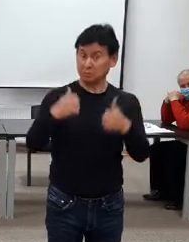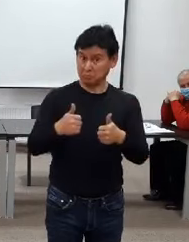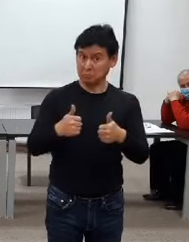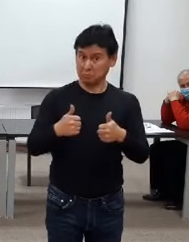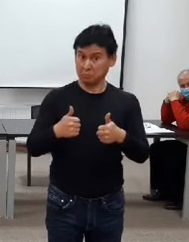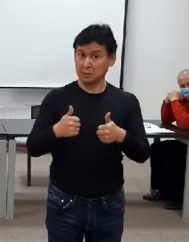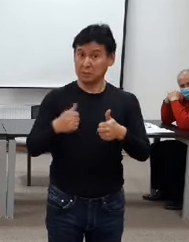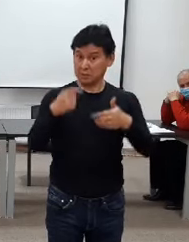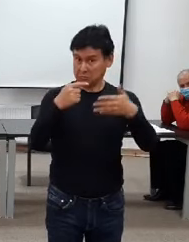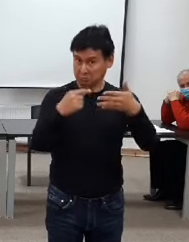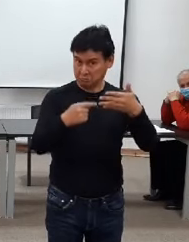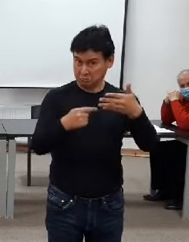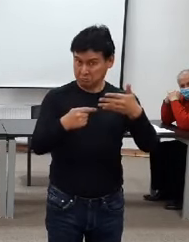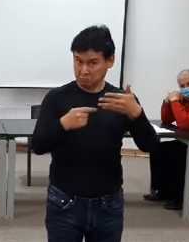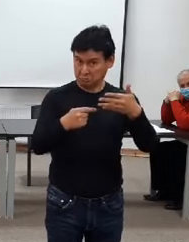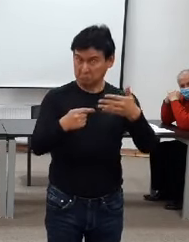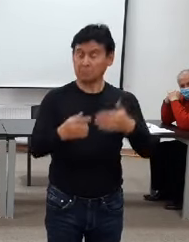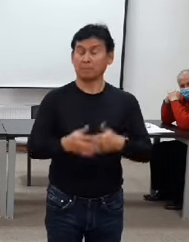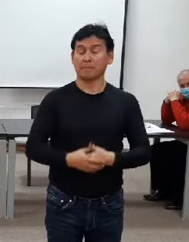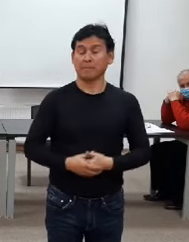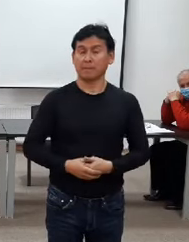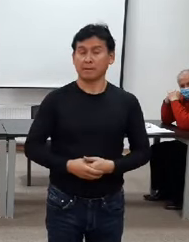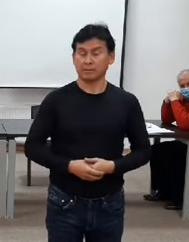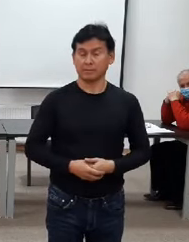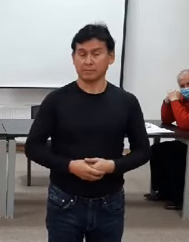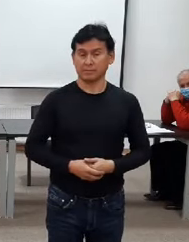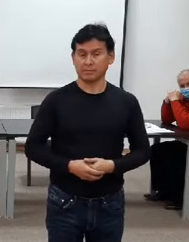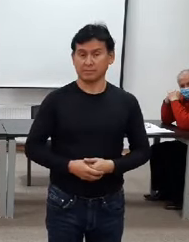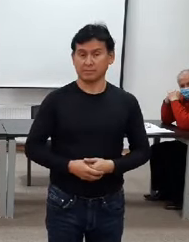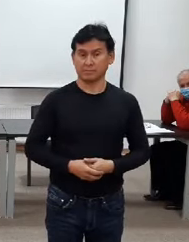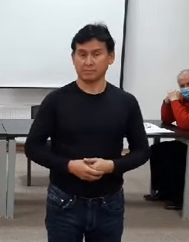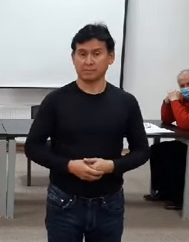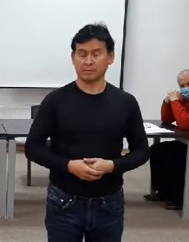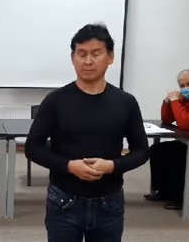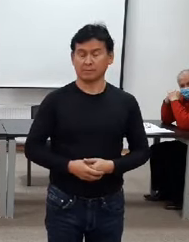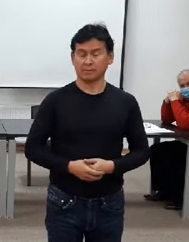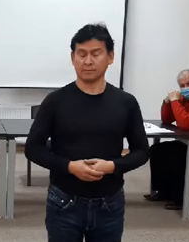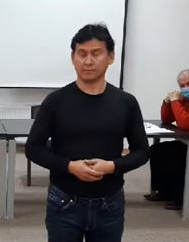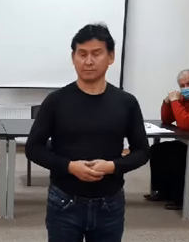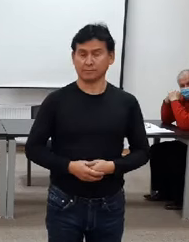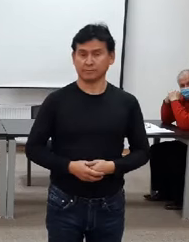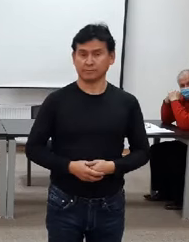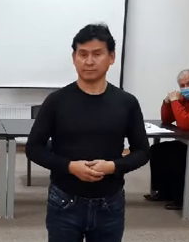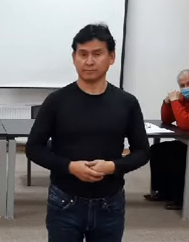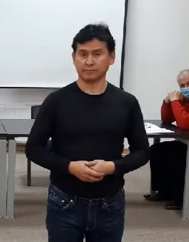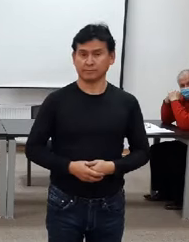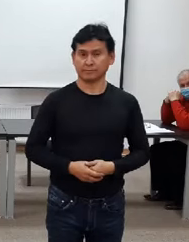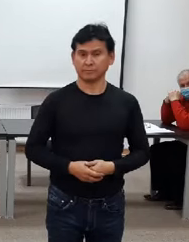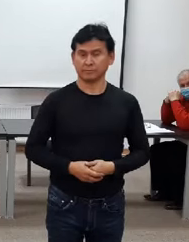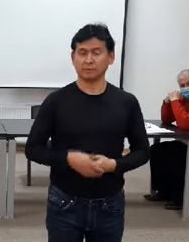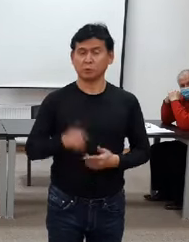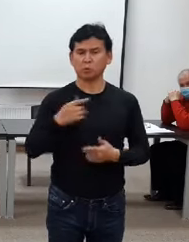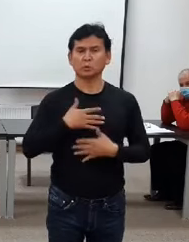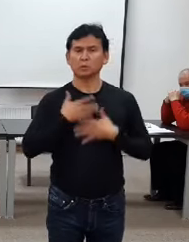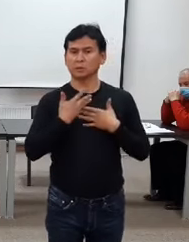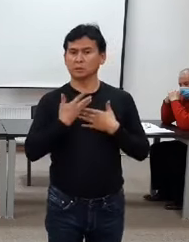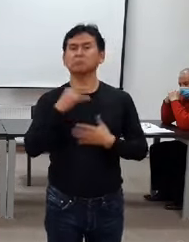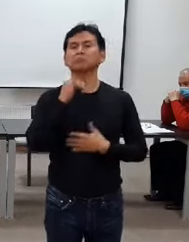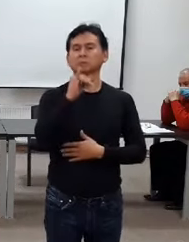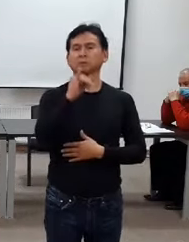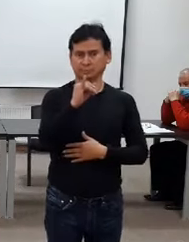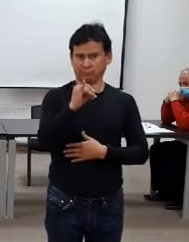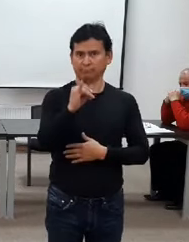estas medidas que usted han solicitado a la comunidad, que usted recientemente ha señalado. ¿Qué percepción tiene usted? Así